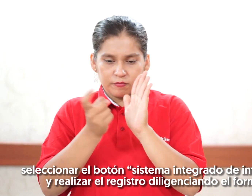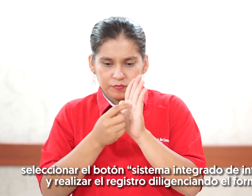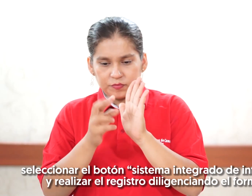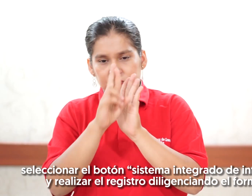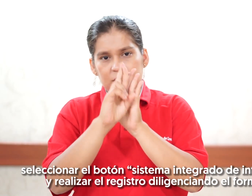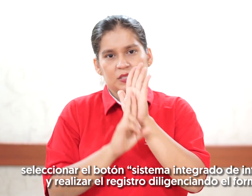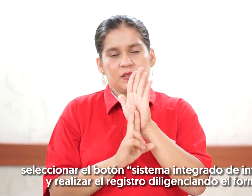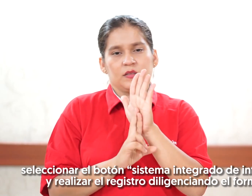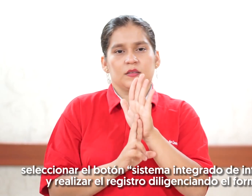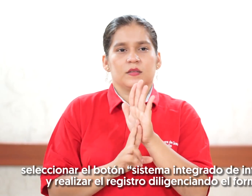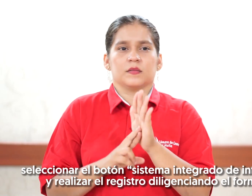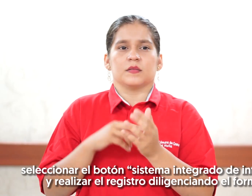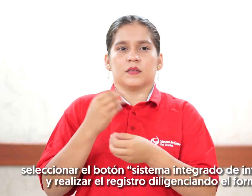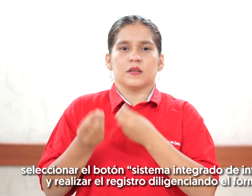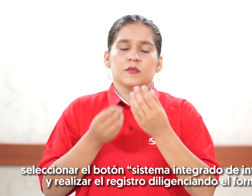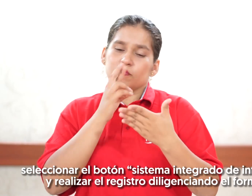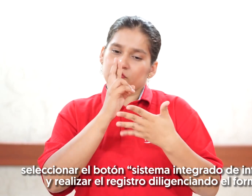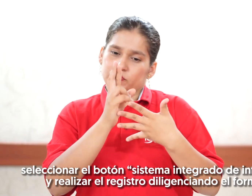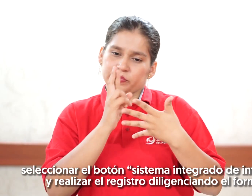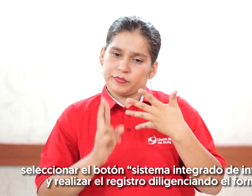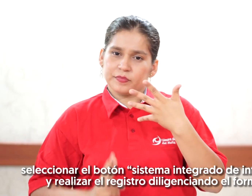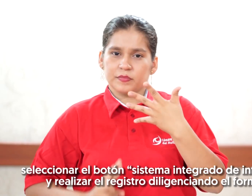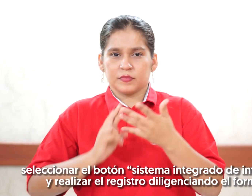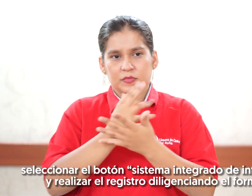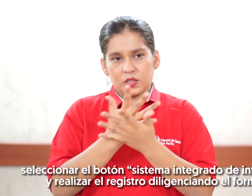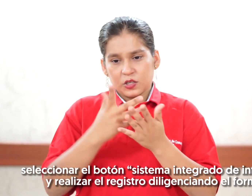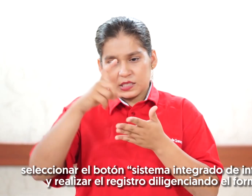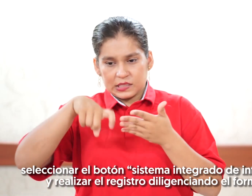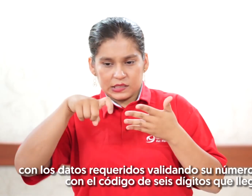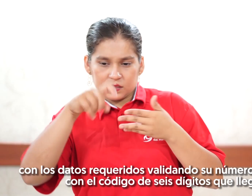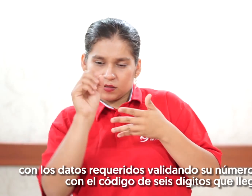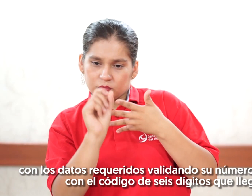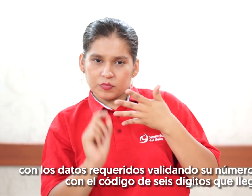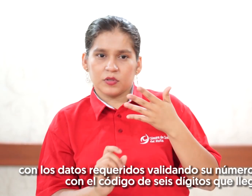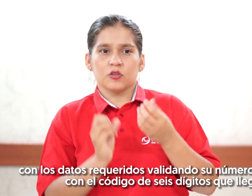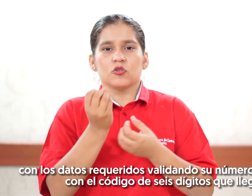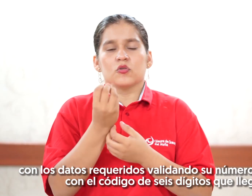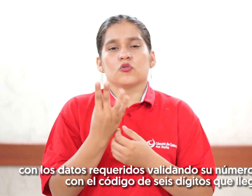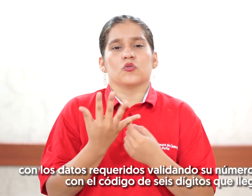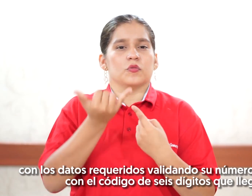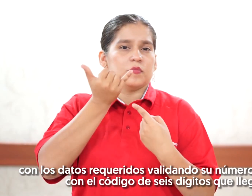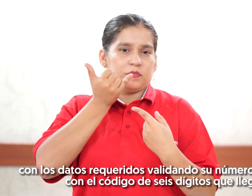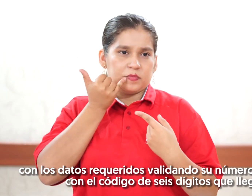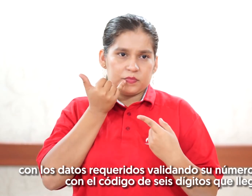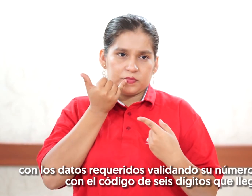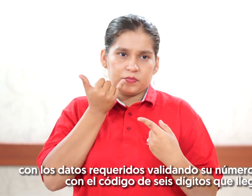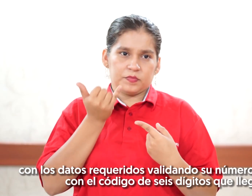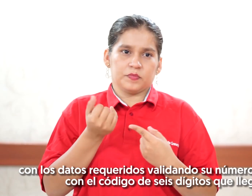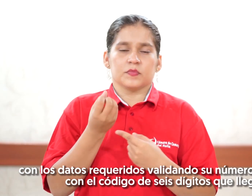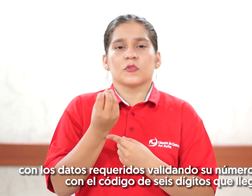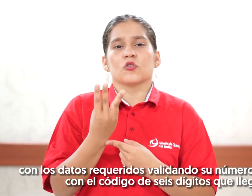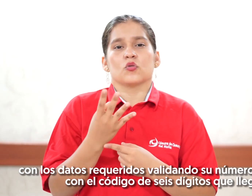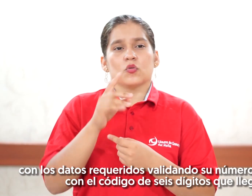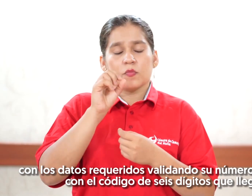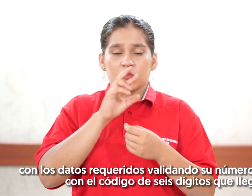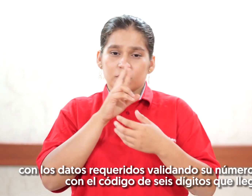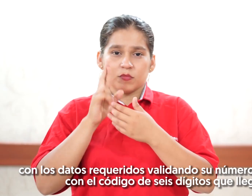registro diligenciando el formulario con los datos requeridos, validando su número de celular con el